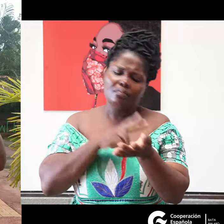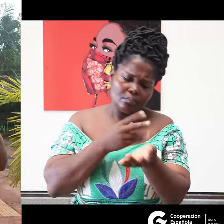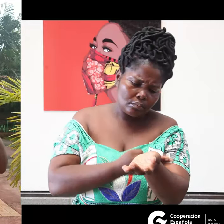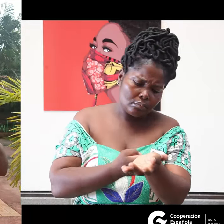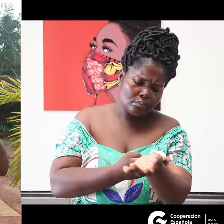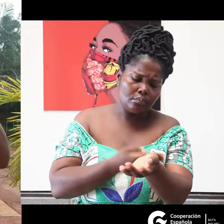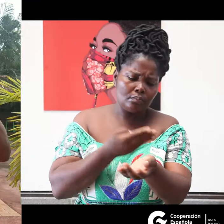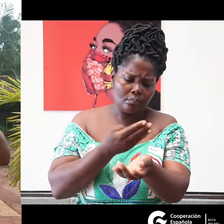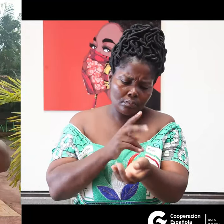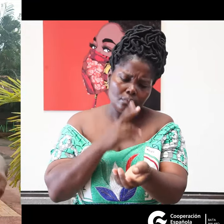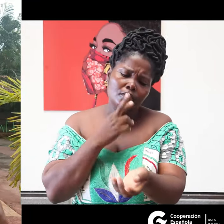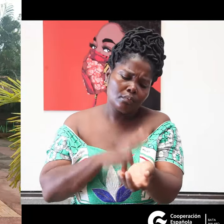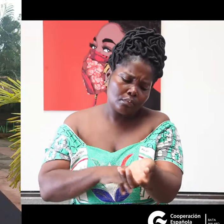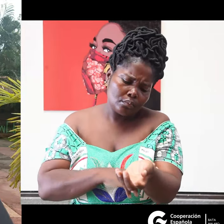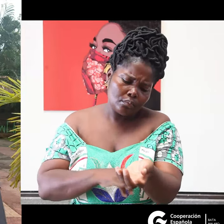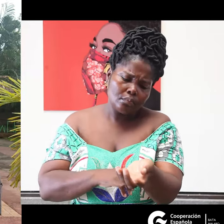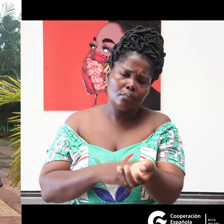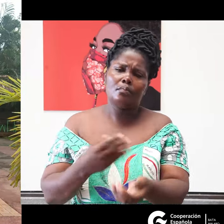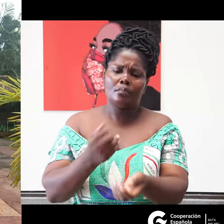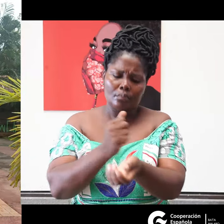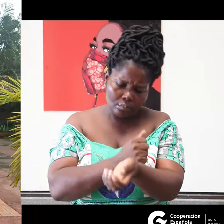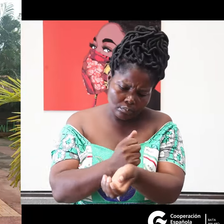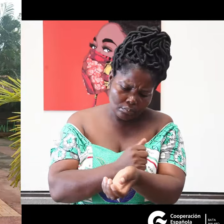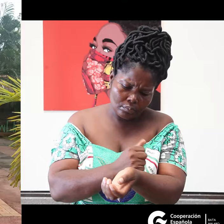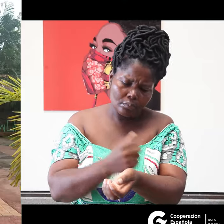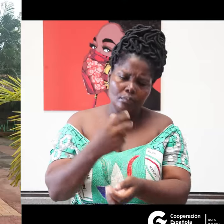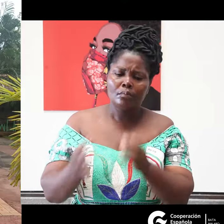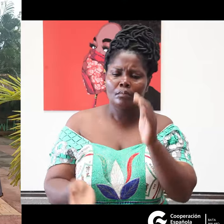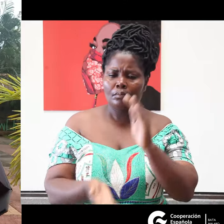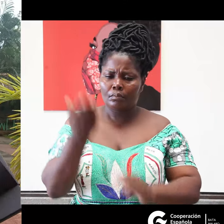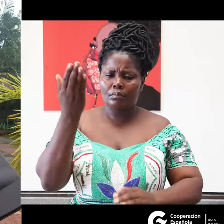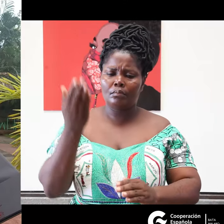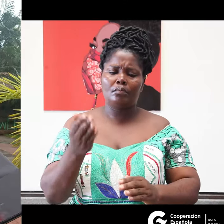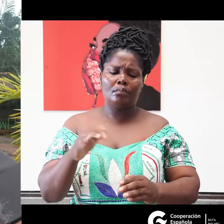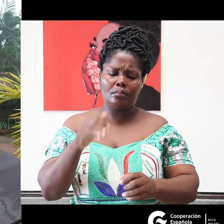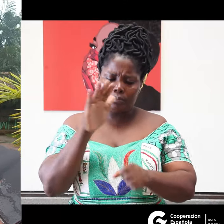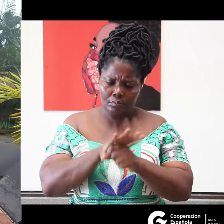rojo, azul y otros muchos colores más.